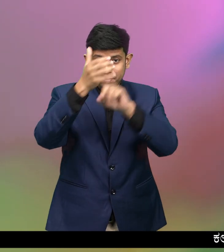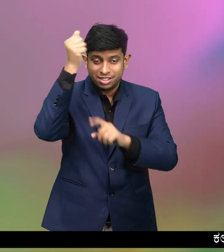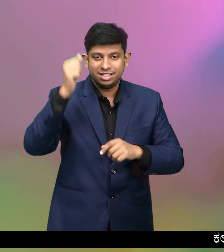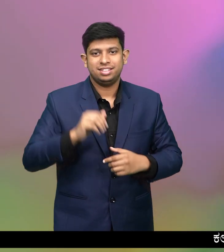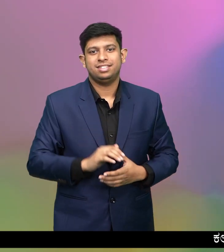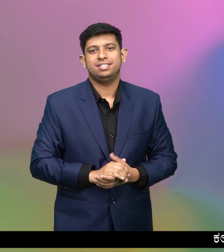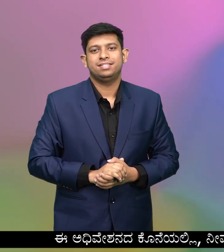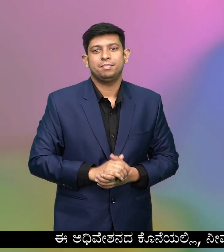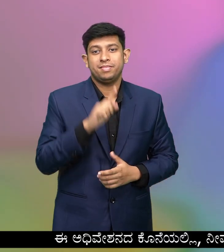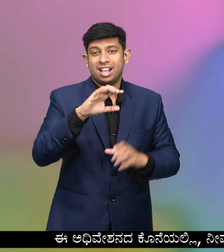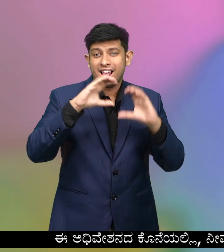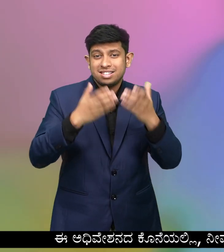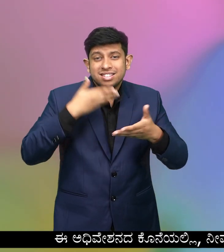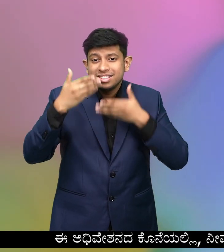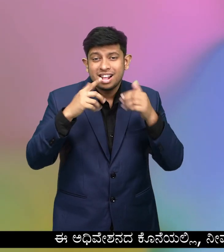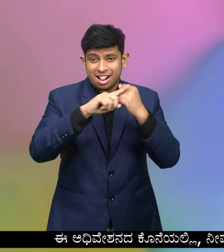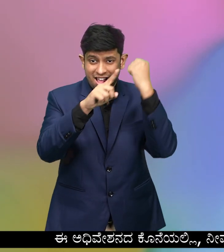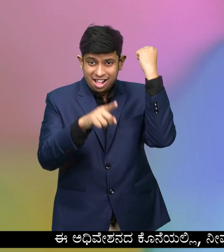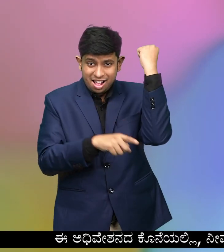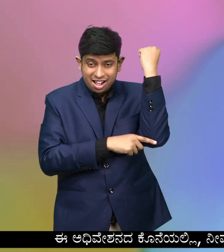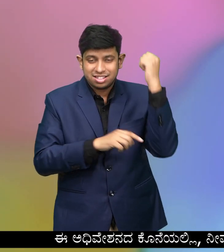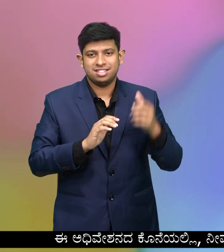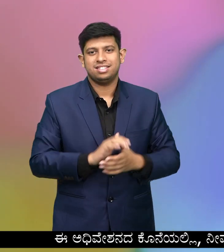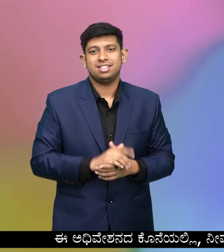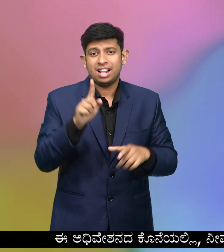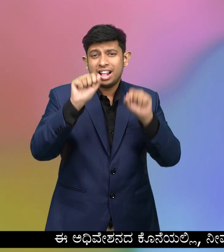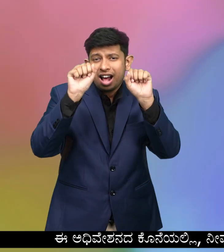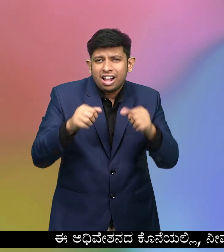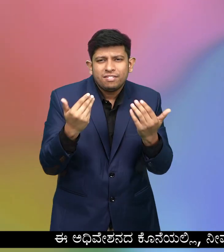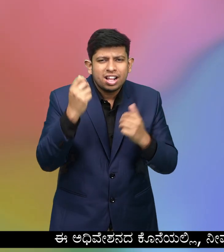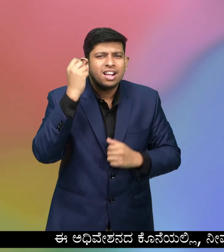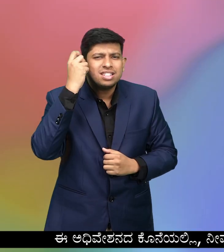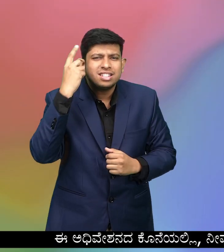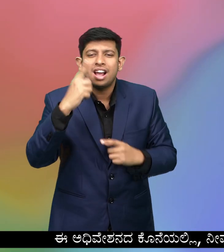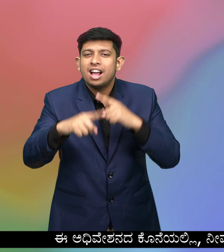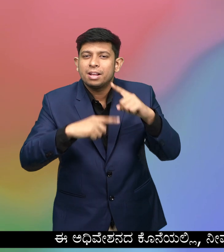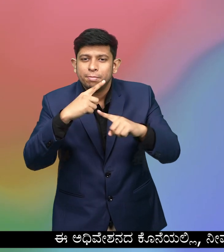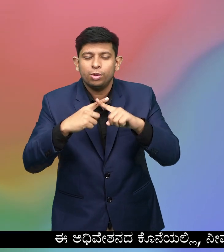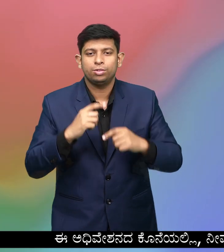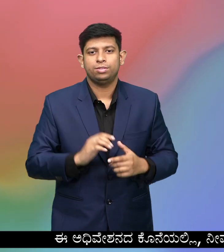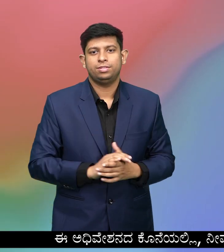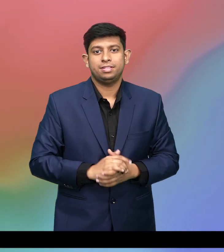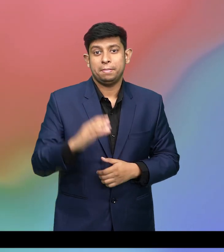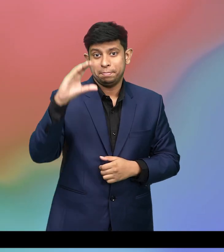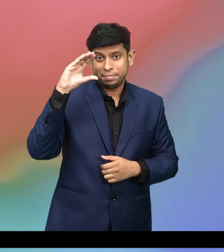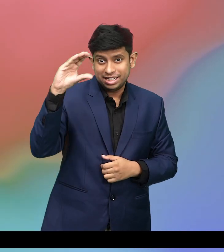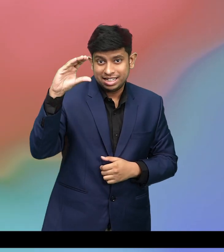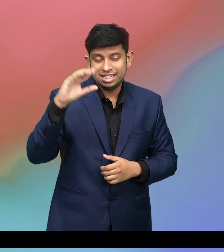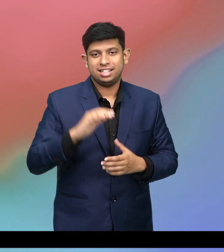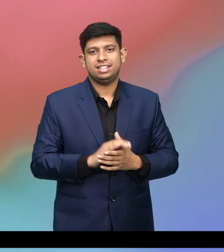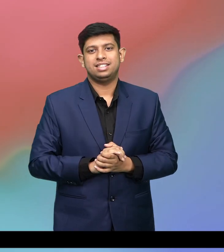ಕಲಿಕೆಯ ಫಲಿತಾಂಶಗಳು ಈ ಅಧಿವೇಶನದ ಕೊನೆಯಲ್ಲಿ ನೀವು ಅದರ ಬಗ್ಗೆ ಅರ್ಥ ಮಾಡಿಕೊಳ್ಳಲು ಸಾಧ್ಯವಾಗುತ್ತೆ.